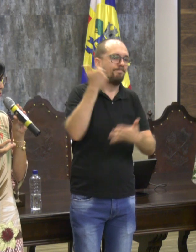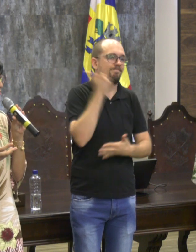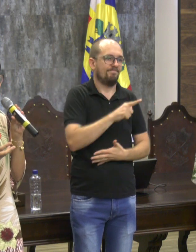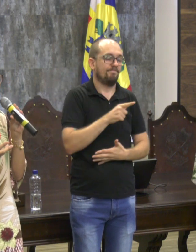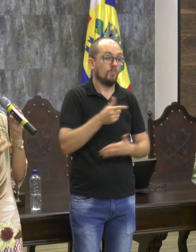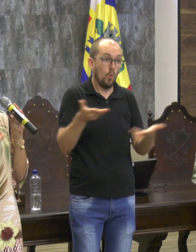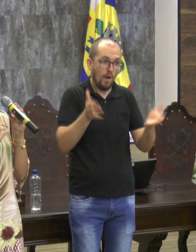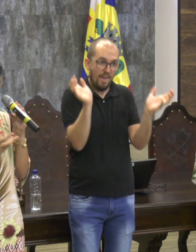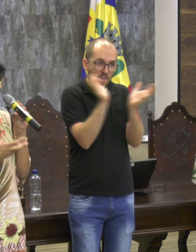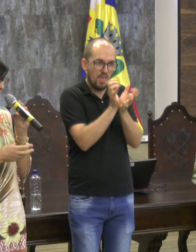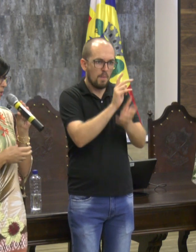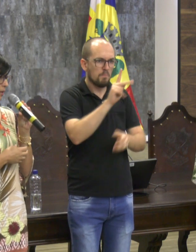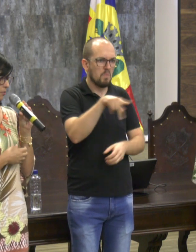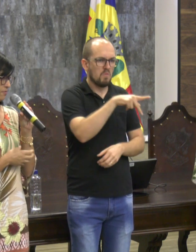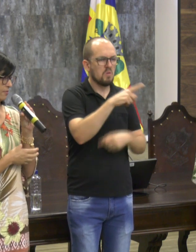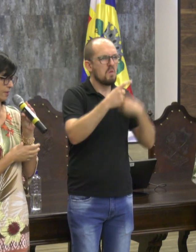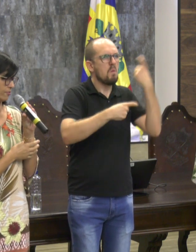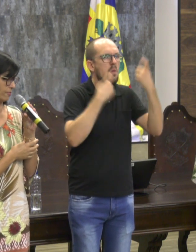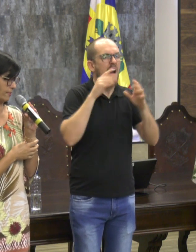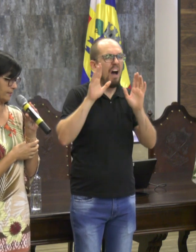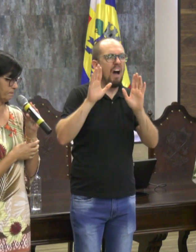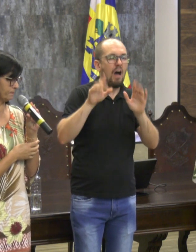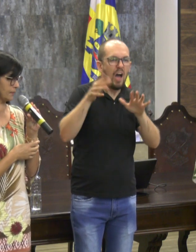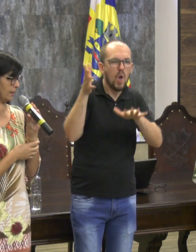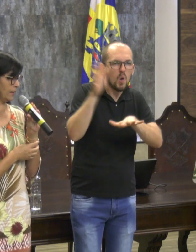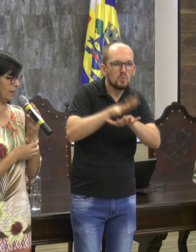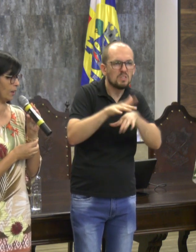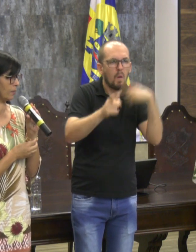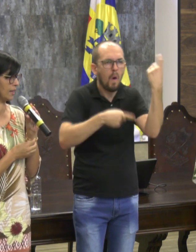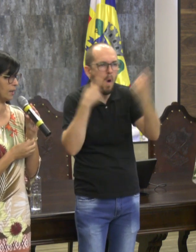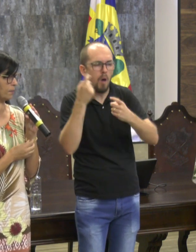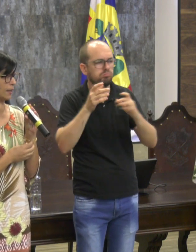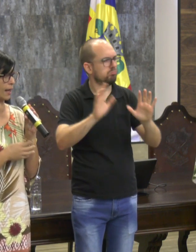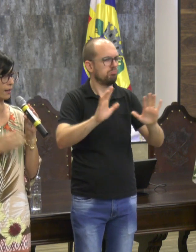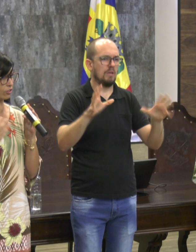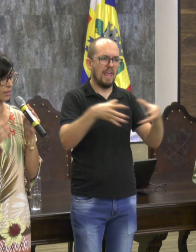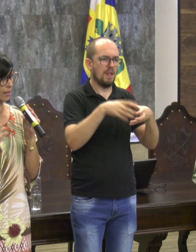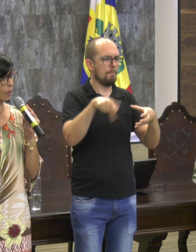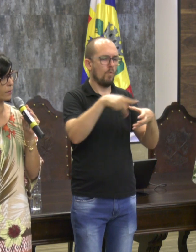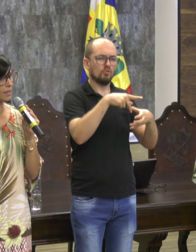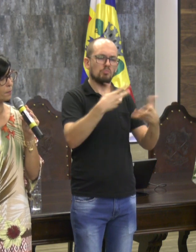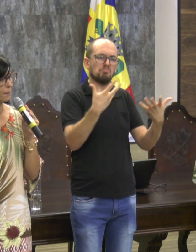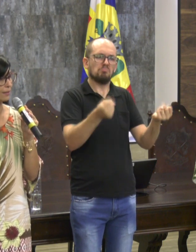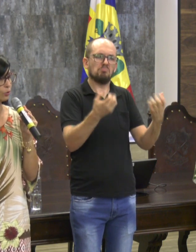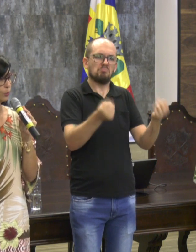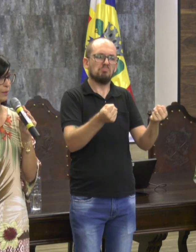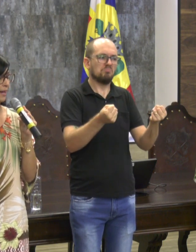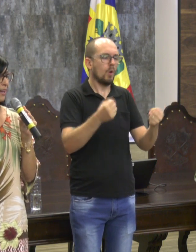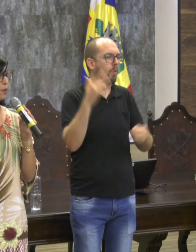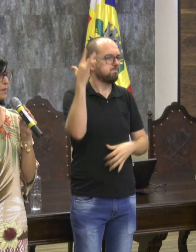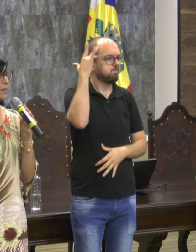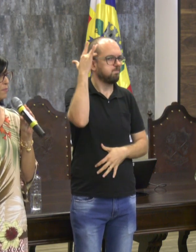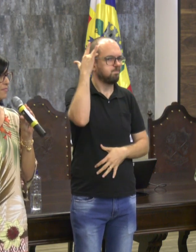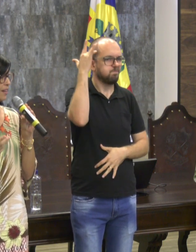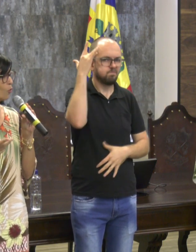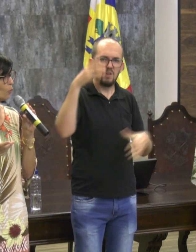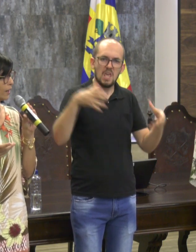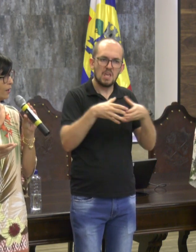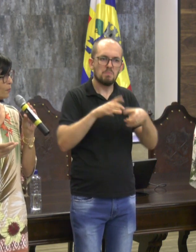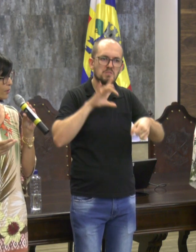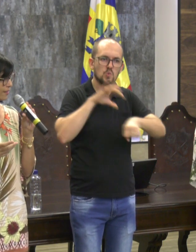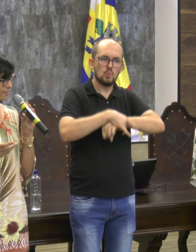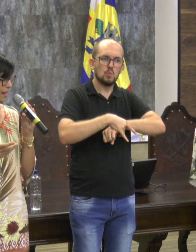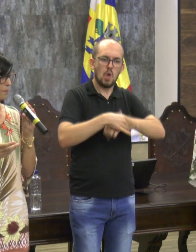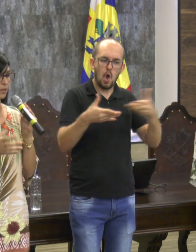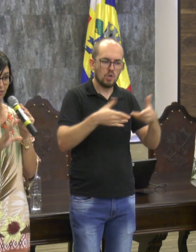eles não se preocupam com a questão da inclusão na escola, né? É uma equipe que é uma equipe madura, é uma equipe